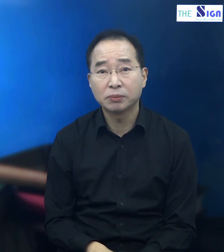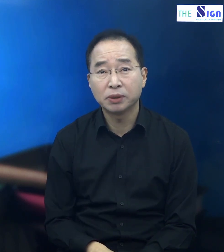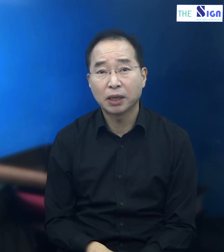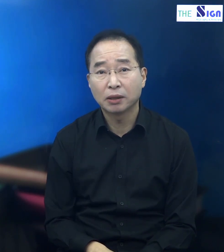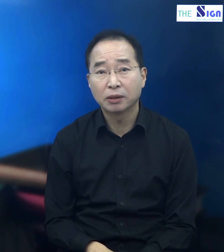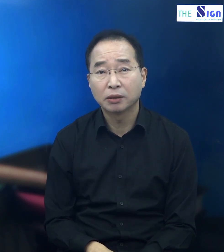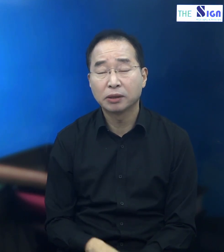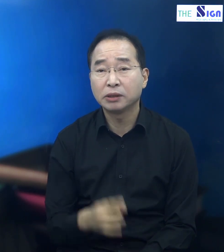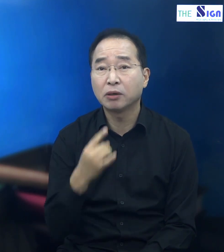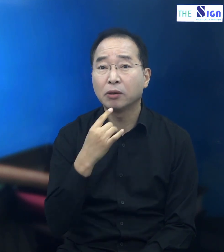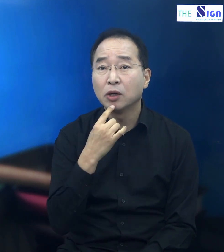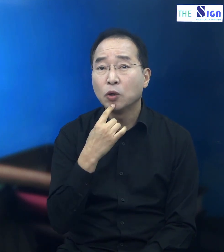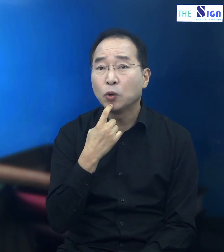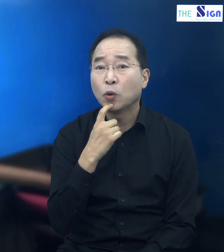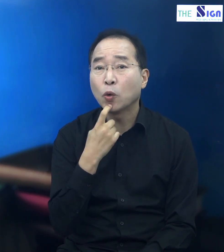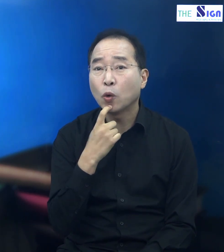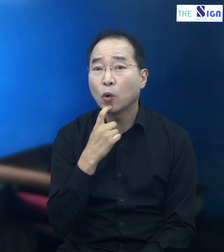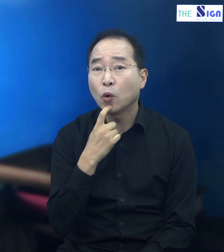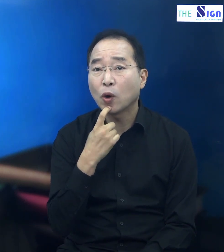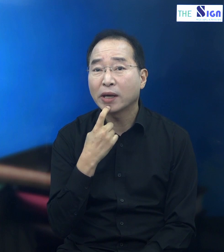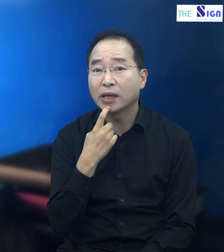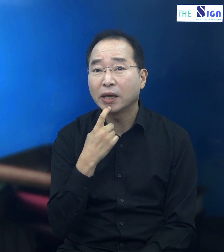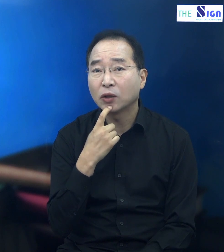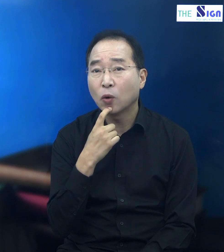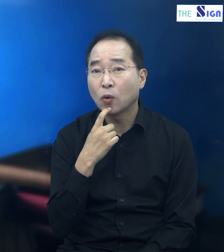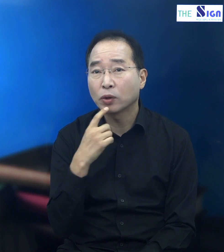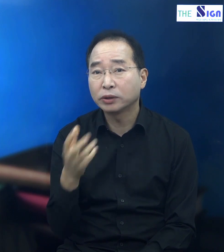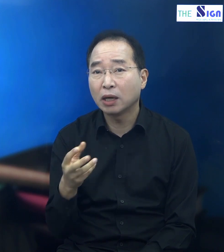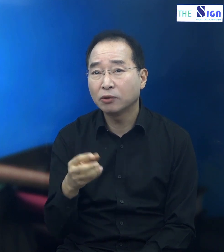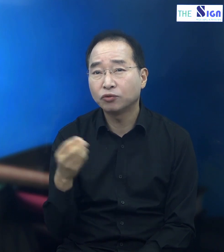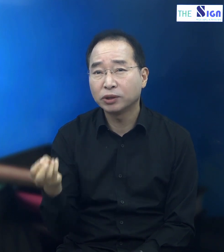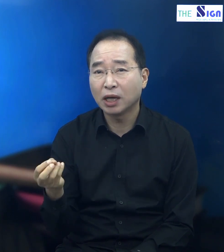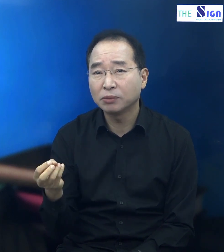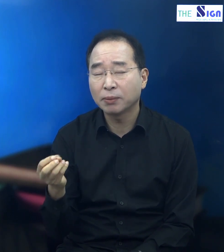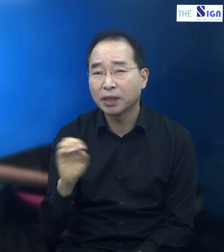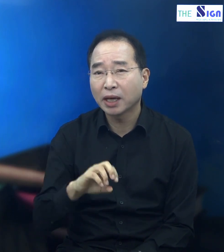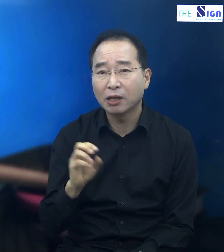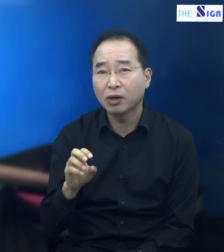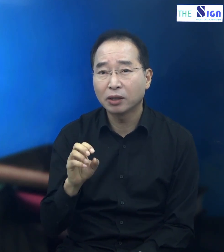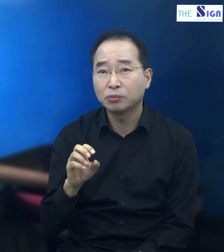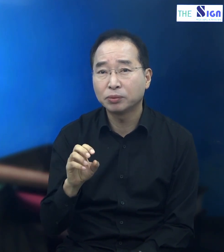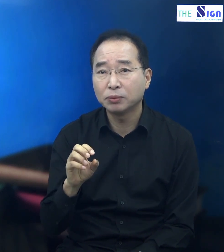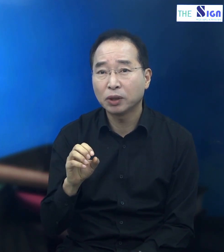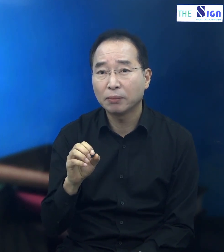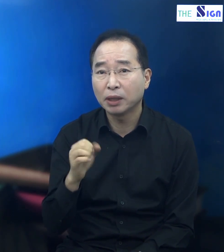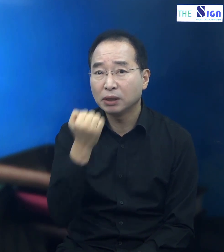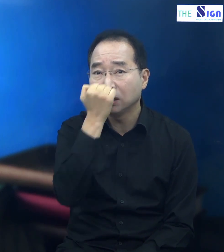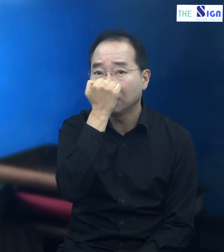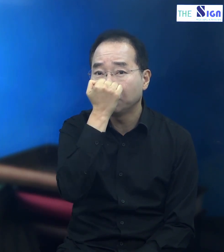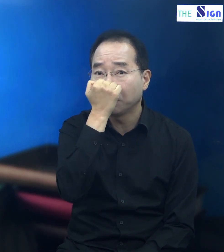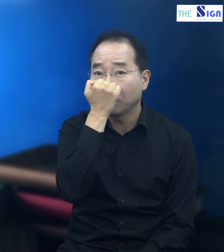씁니다. 그래서 요거 관계가 있고, 그 다음에 우기다 하면서 많이 헷갈려 하는 부분이 뭐냐면 이